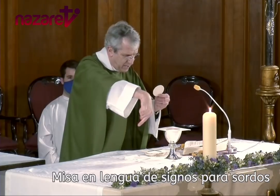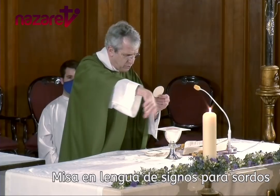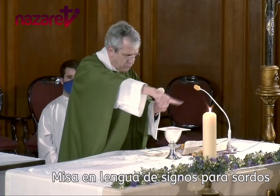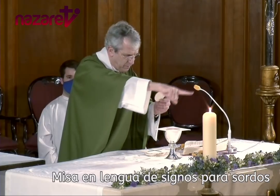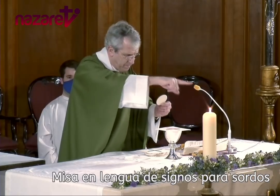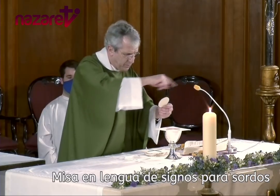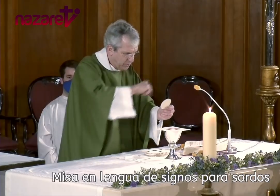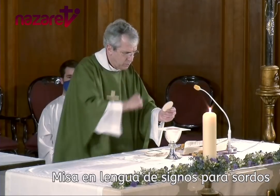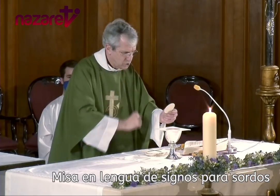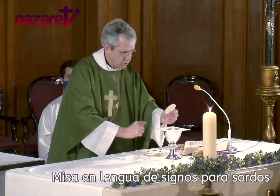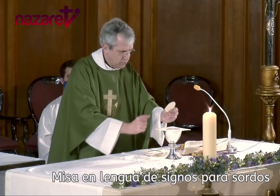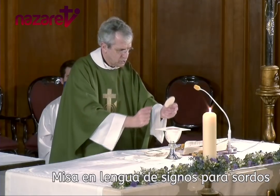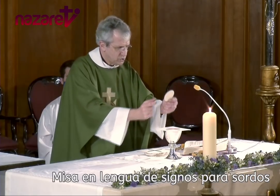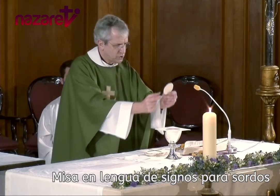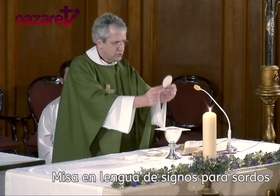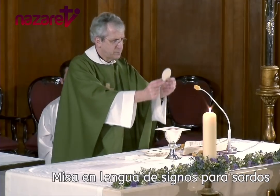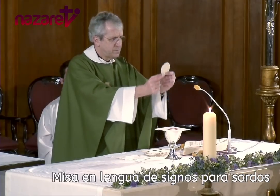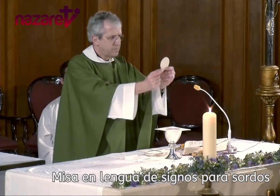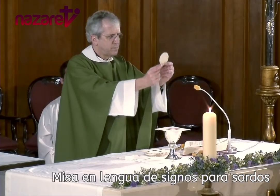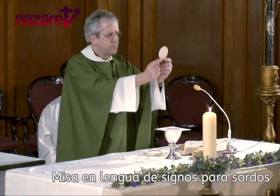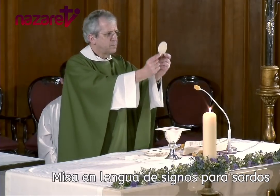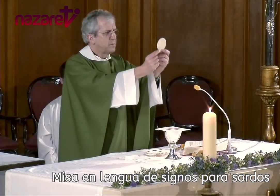entregado por vosotros.